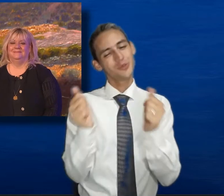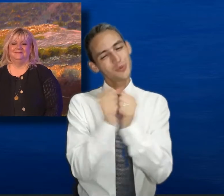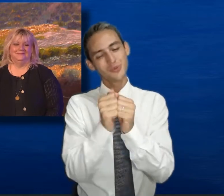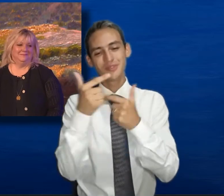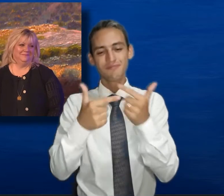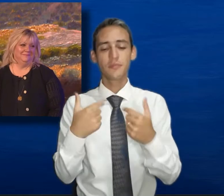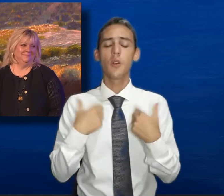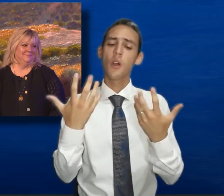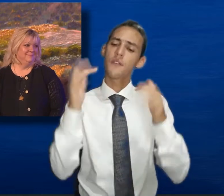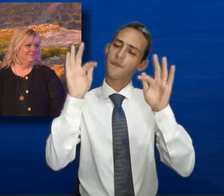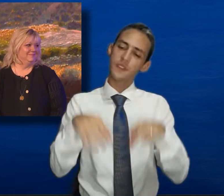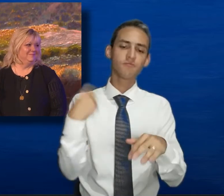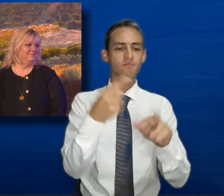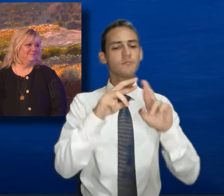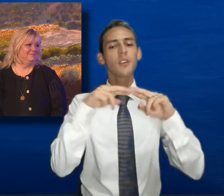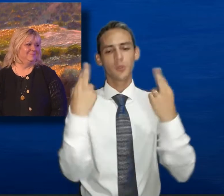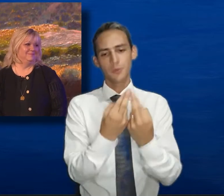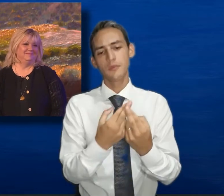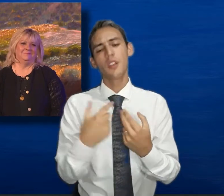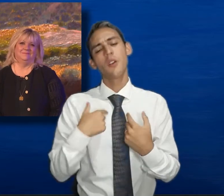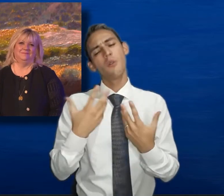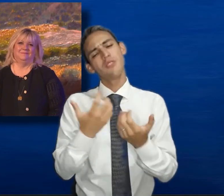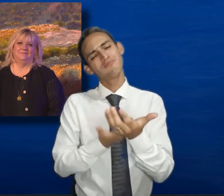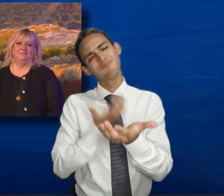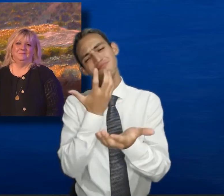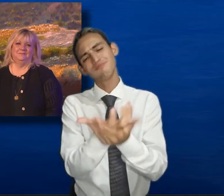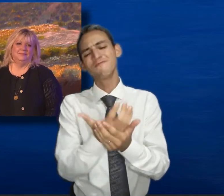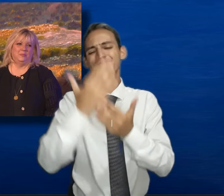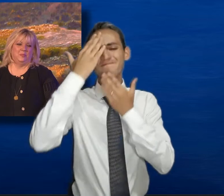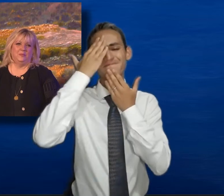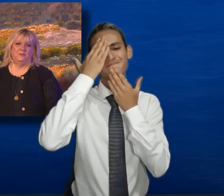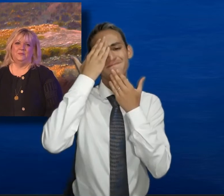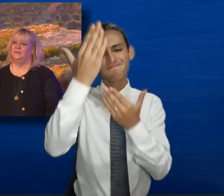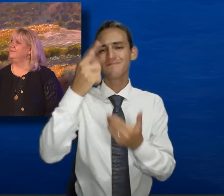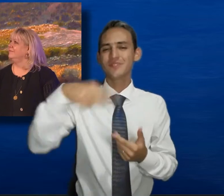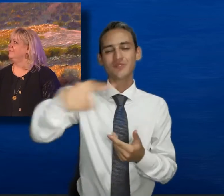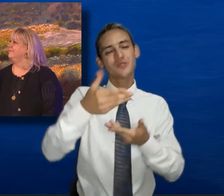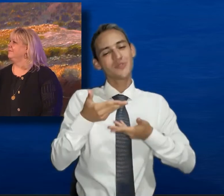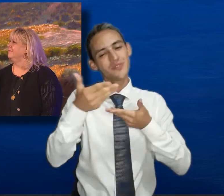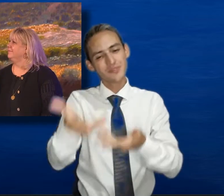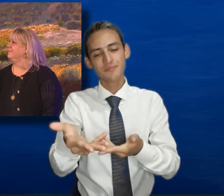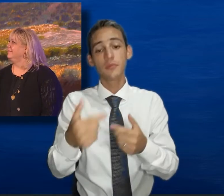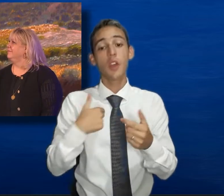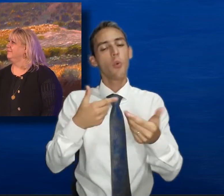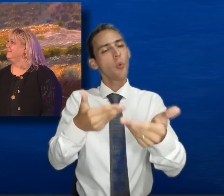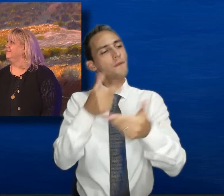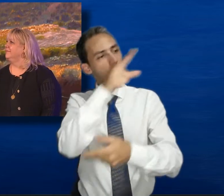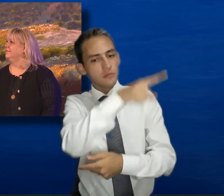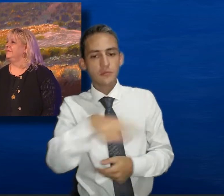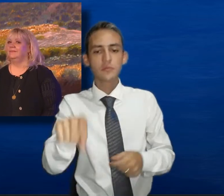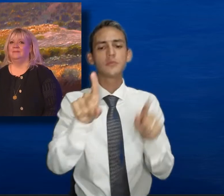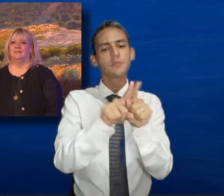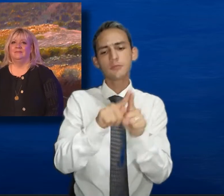foi maravilhoso estar com vocês nessa noite. E gostaríamos de encerrar expressando a nossa gratidão